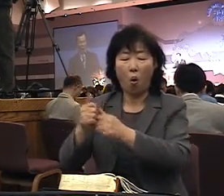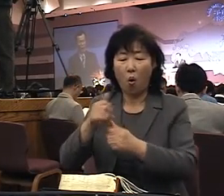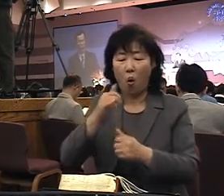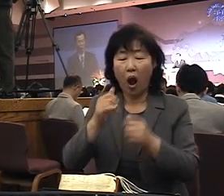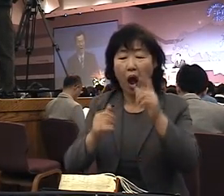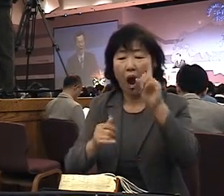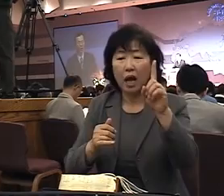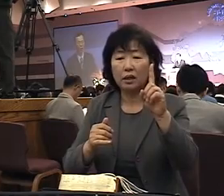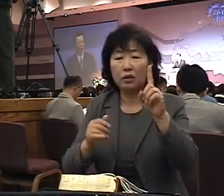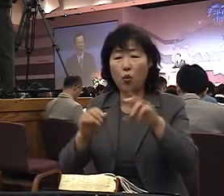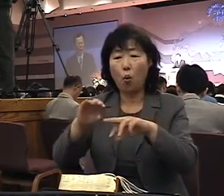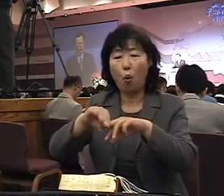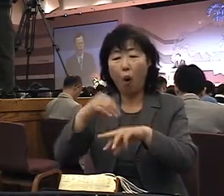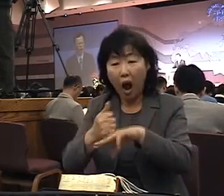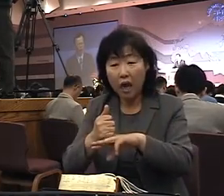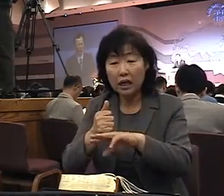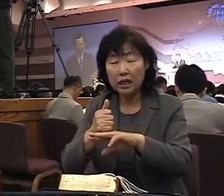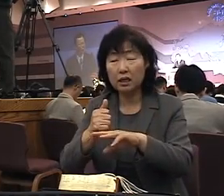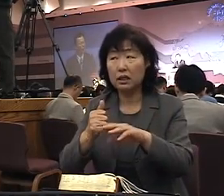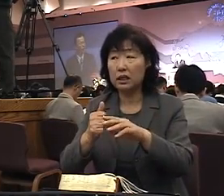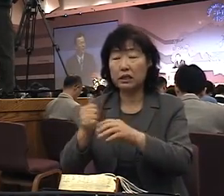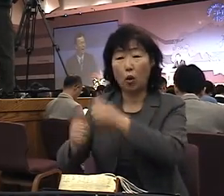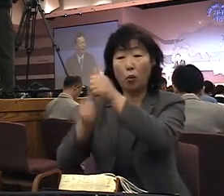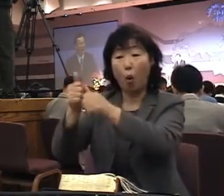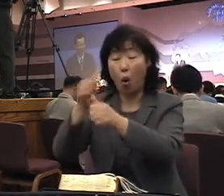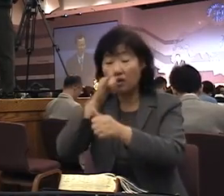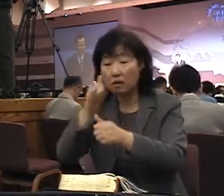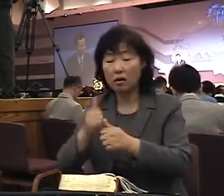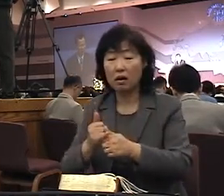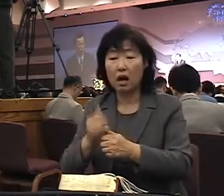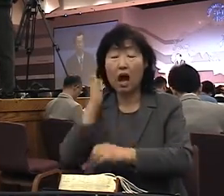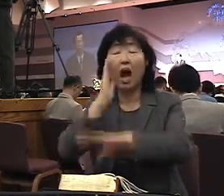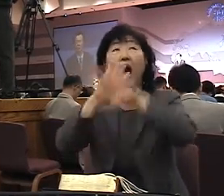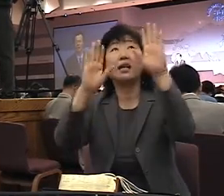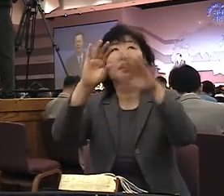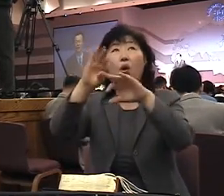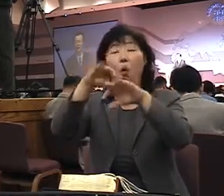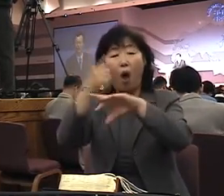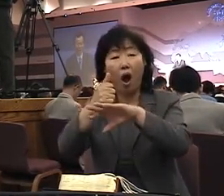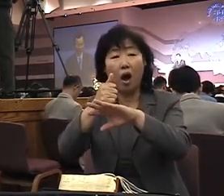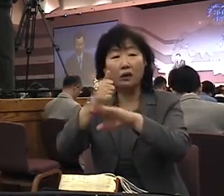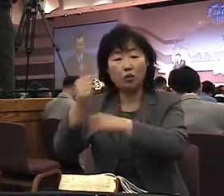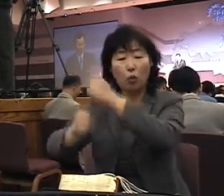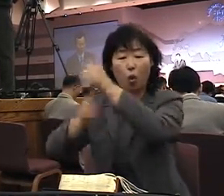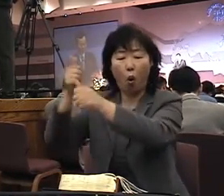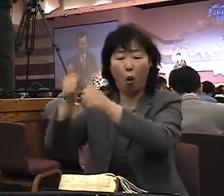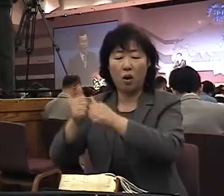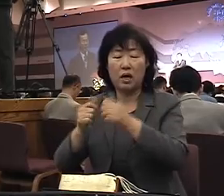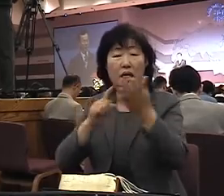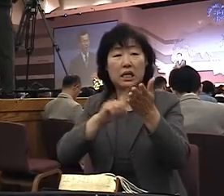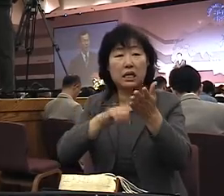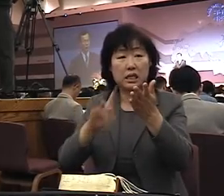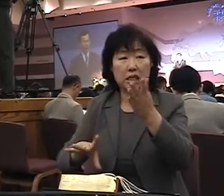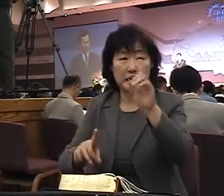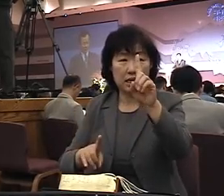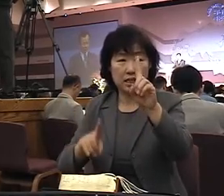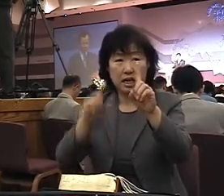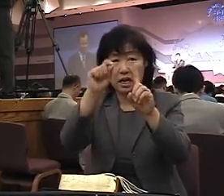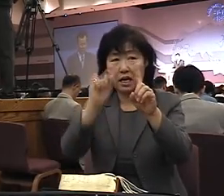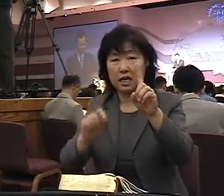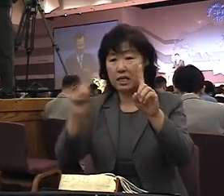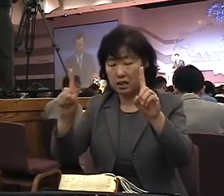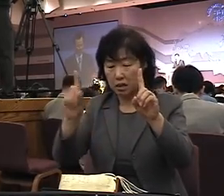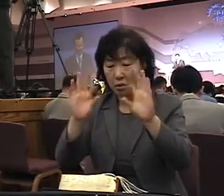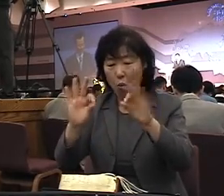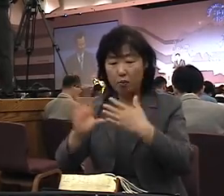한 왕의 족보가 아니고 왕중 왕의 족보입니다. 하늘의 왕의 족보입니다. 1장 1절의 말씀을 우리